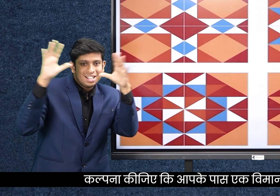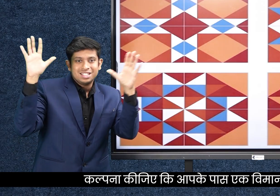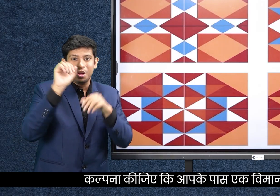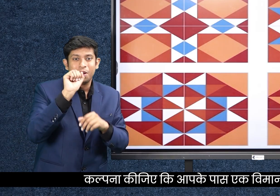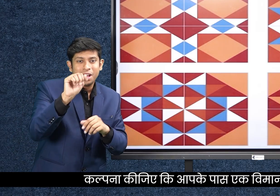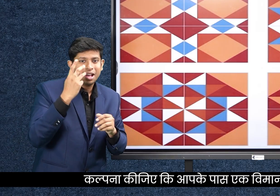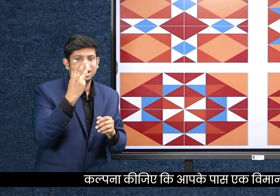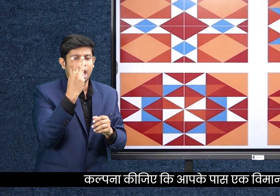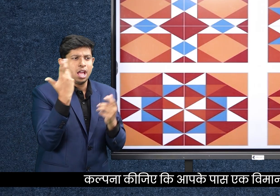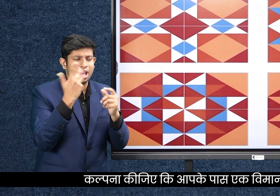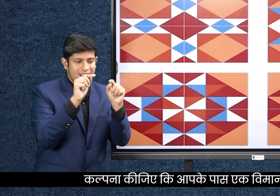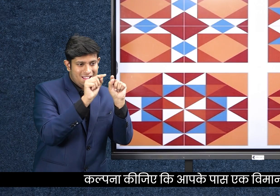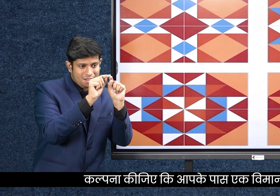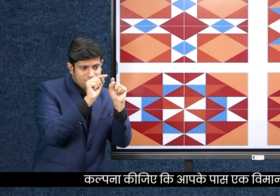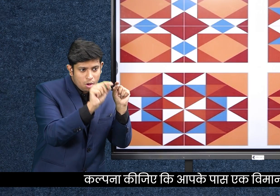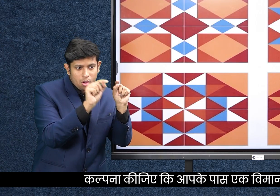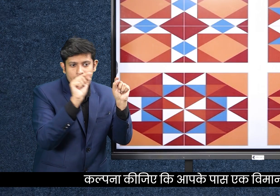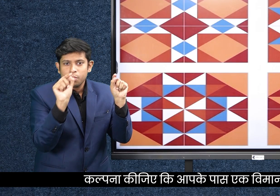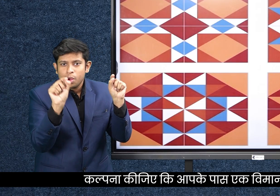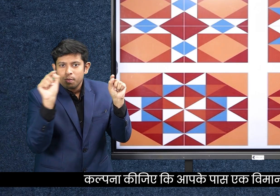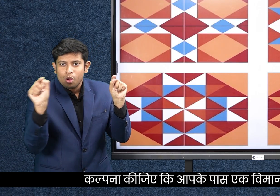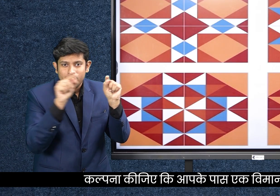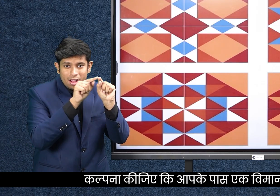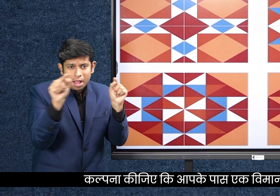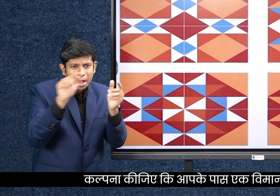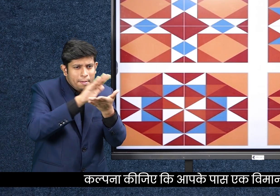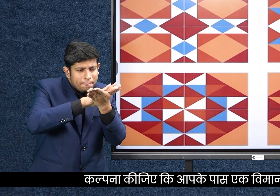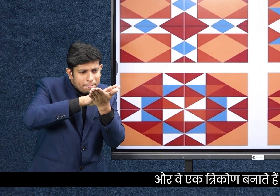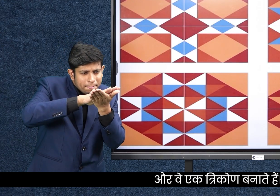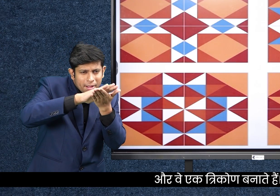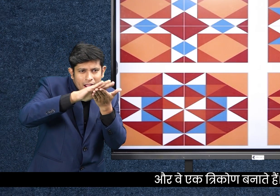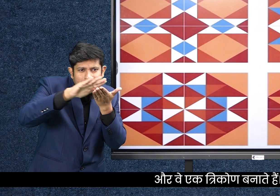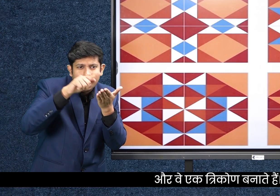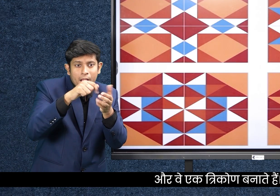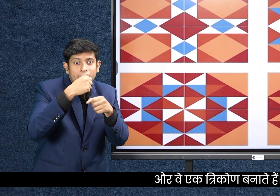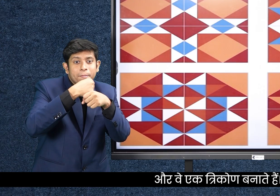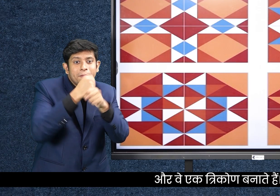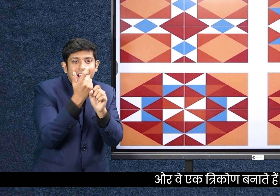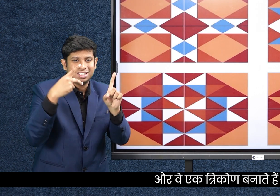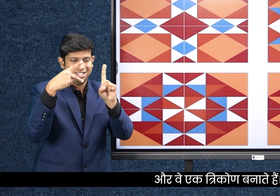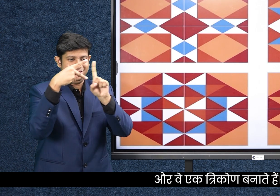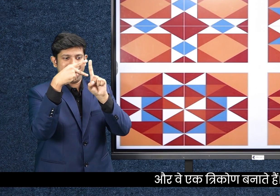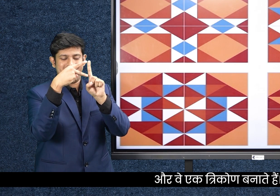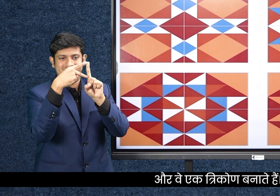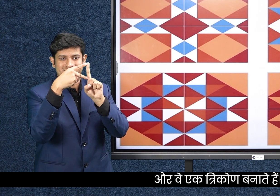कि आपके पास एक विमान पर 3 बिंदु है और वे एक त्रिकोण बनाते हैं।